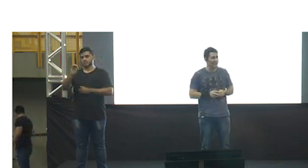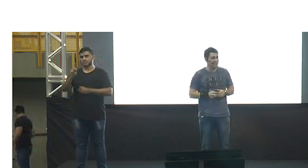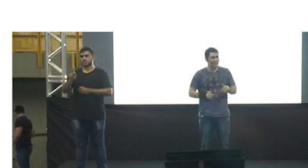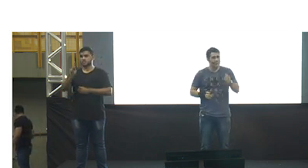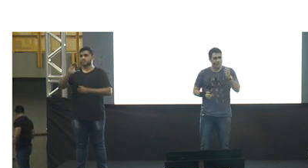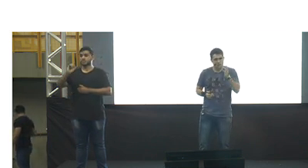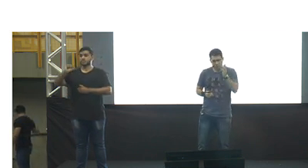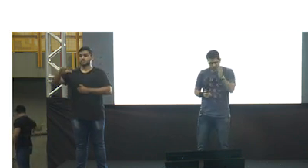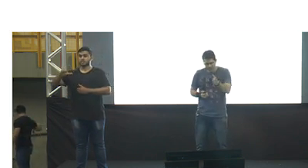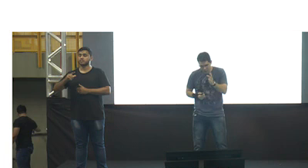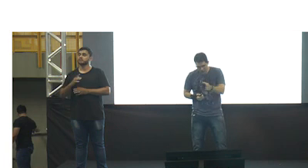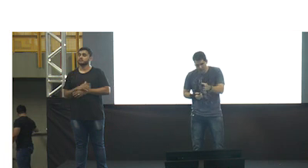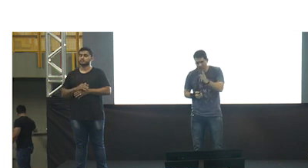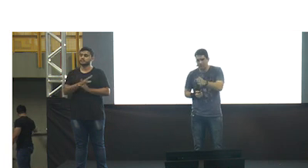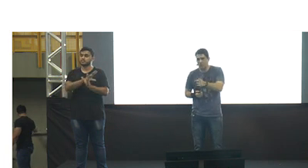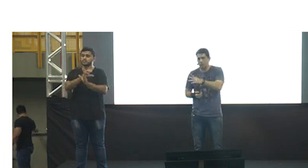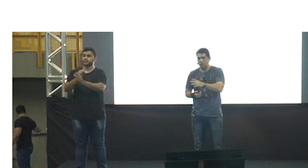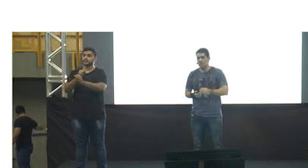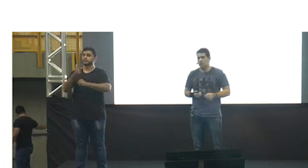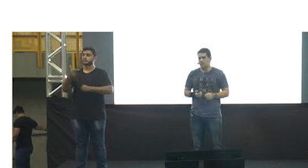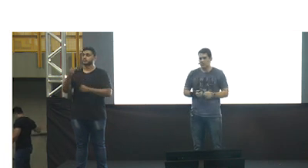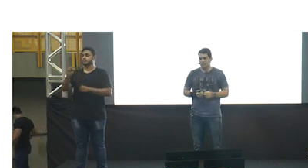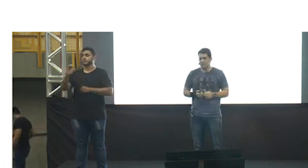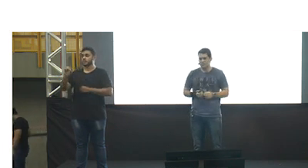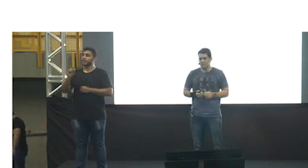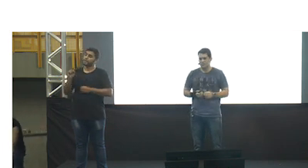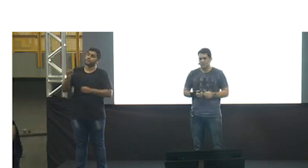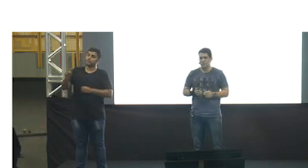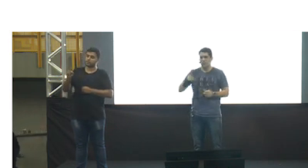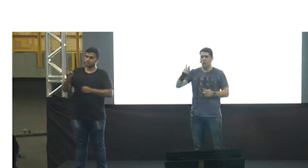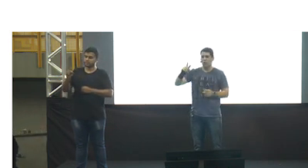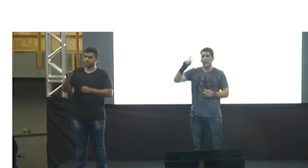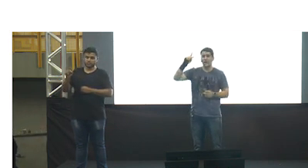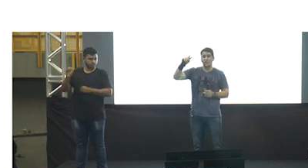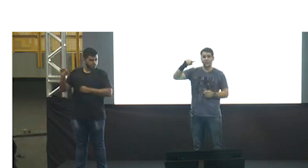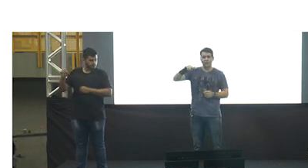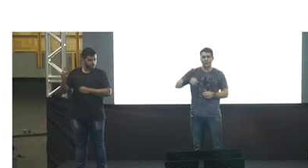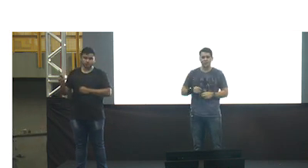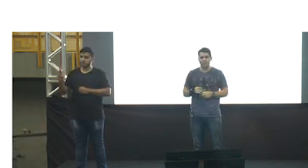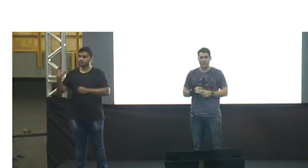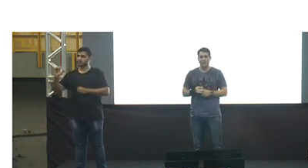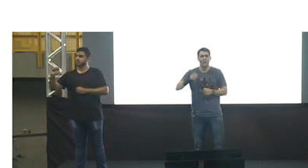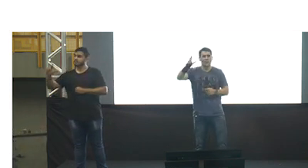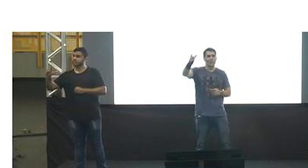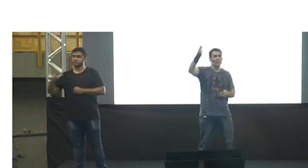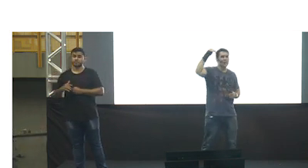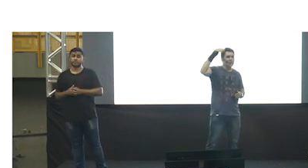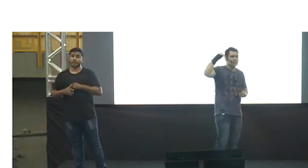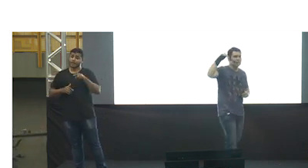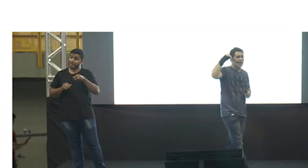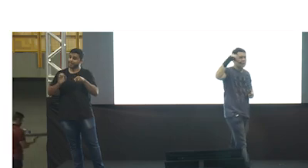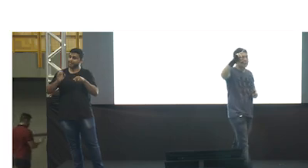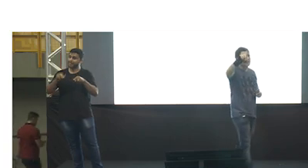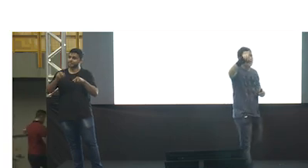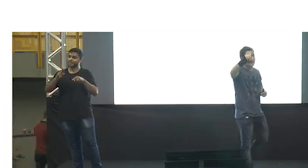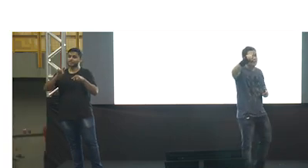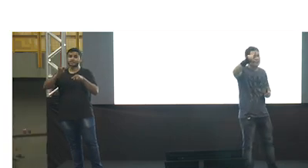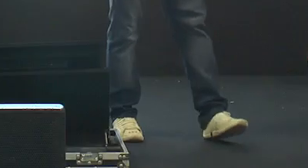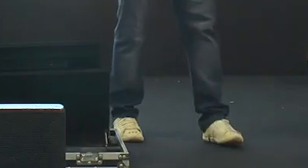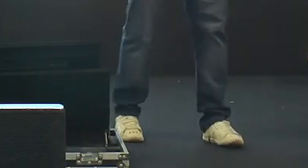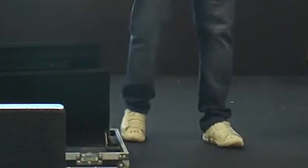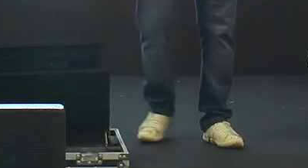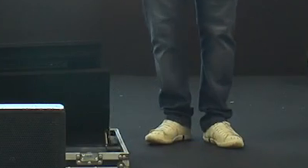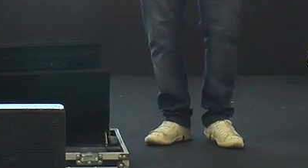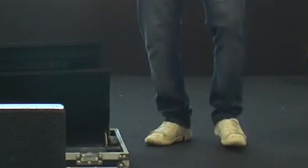calor liberado? 280 mil quilocalorias. Ó, essa foi a energia. Lembrando do enunciado, o que foi que